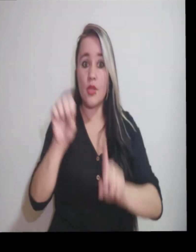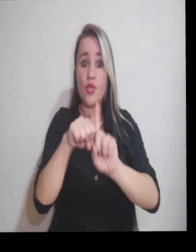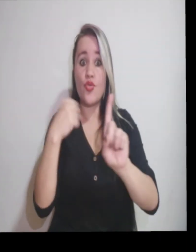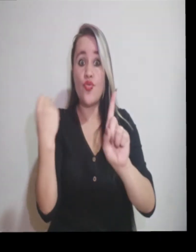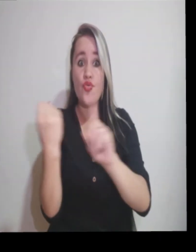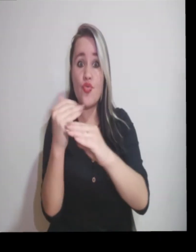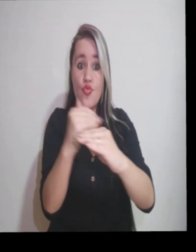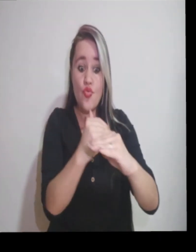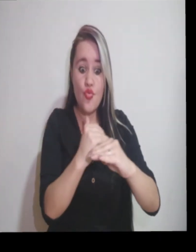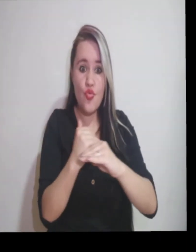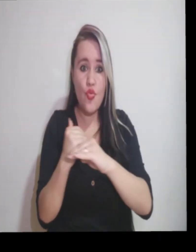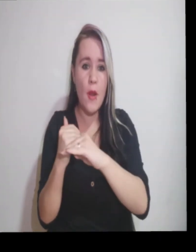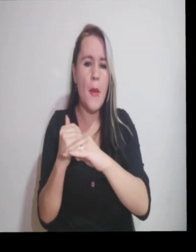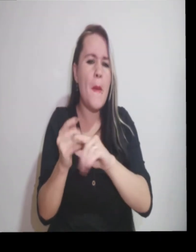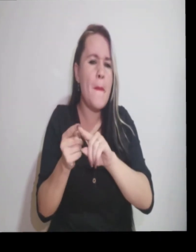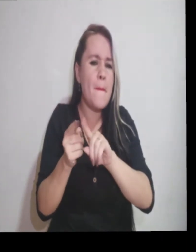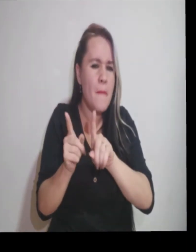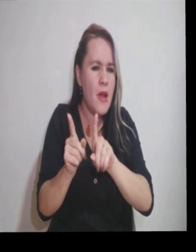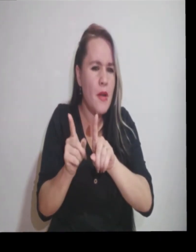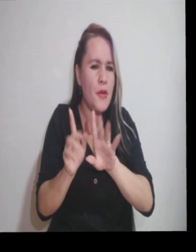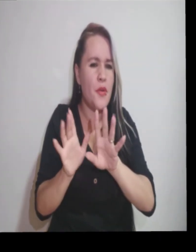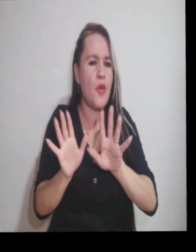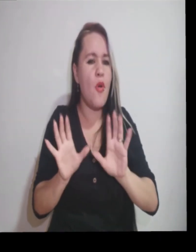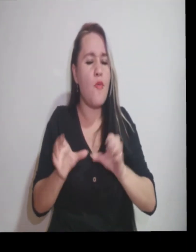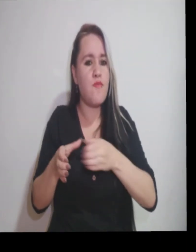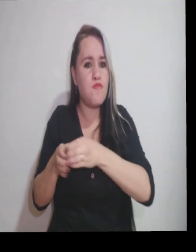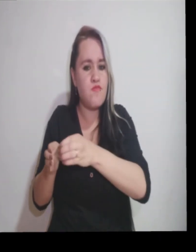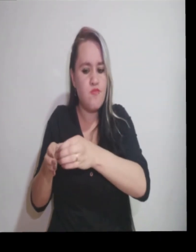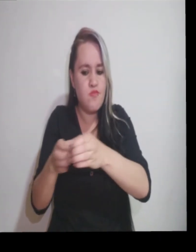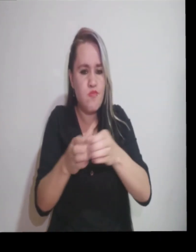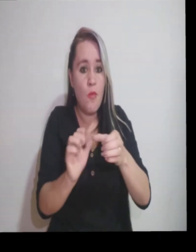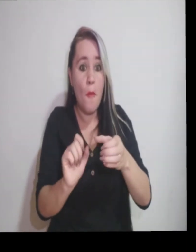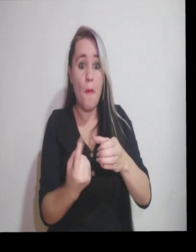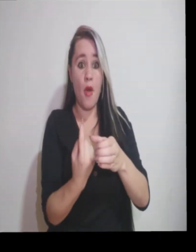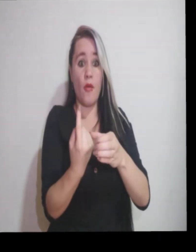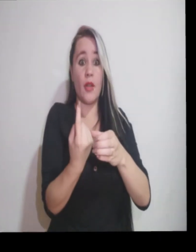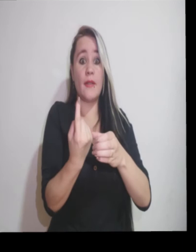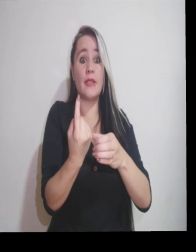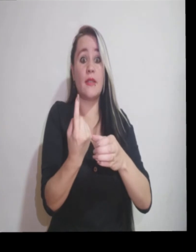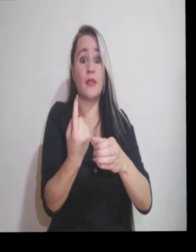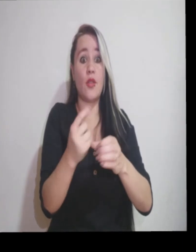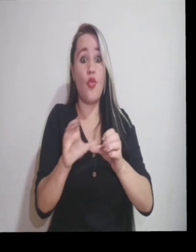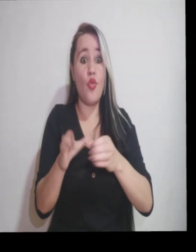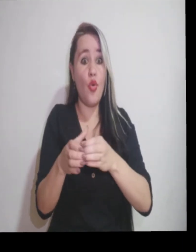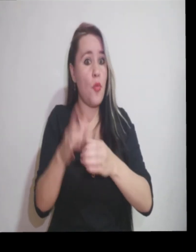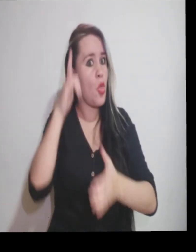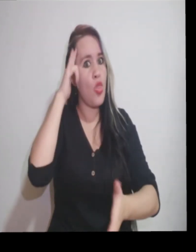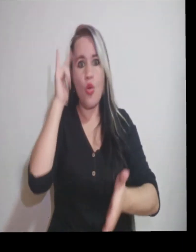La Revolución Francesa surge una sociedad plural,